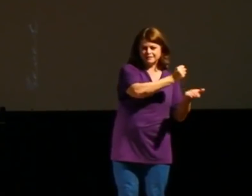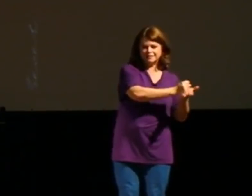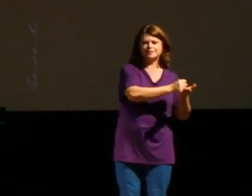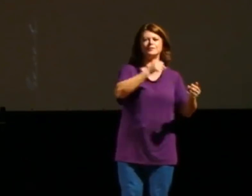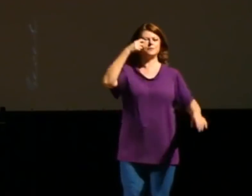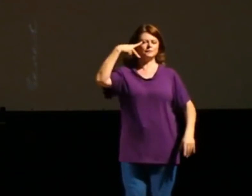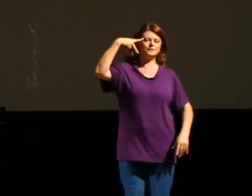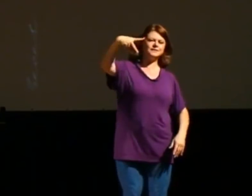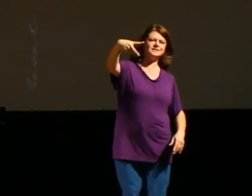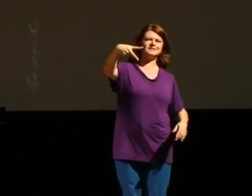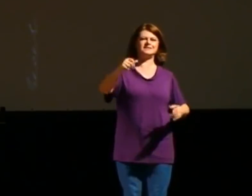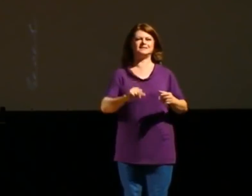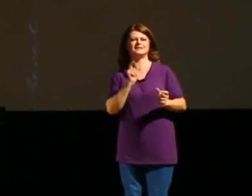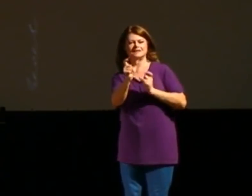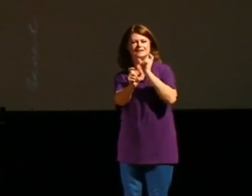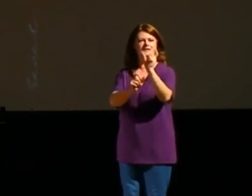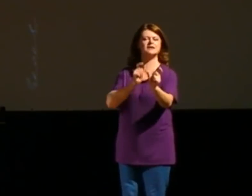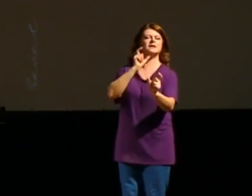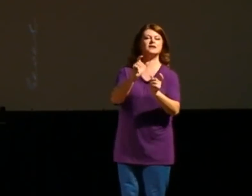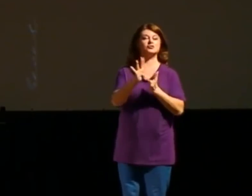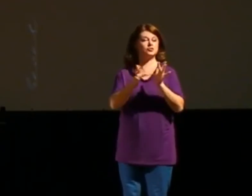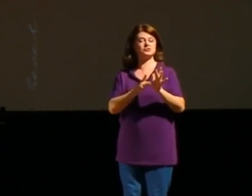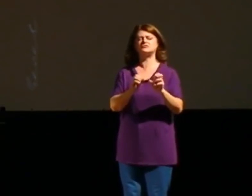o profeta, ele faz referência,